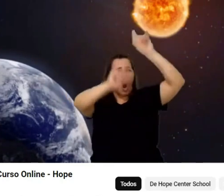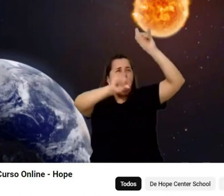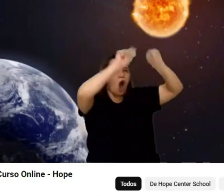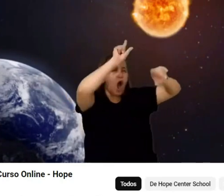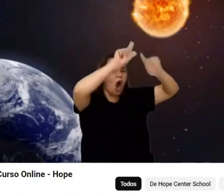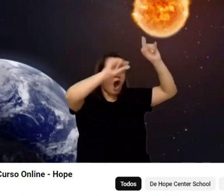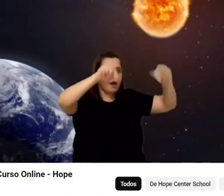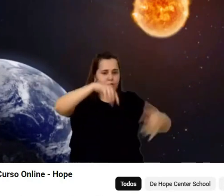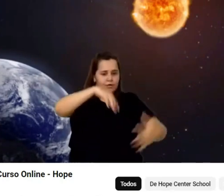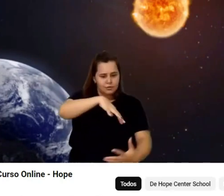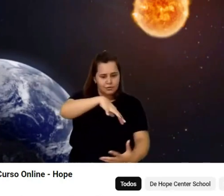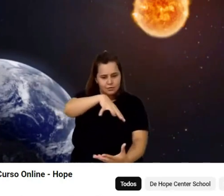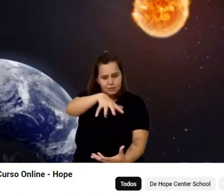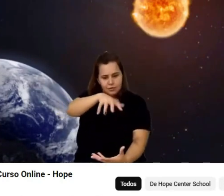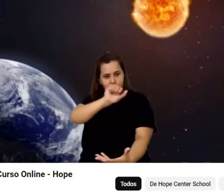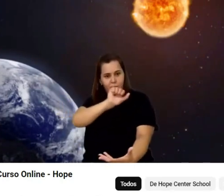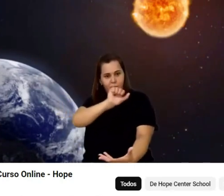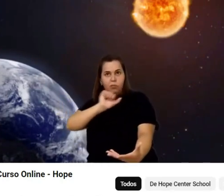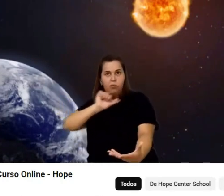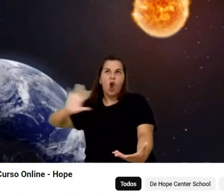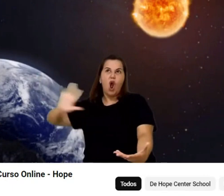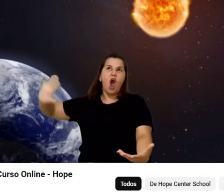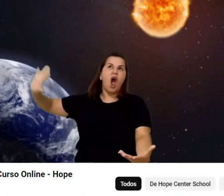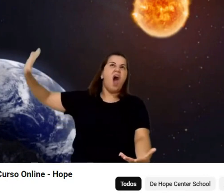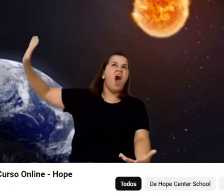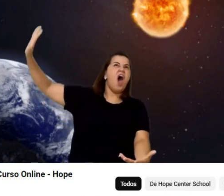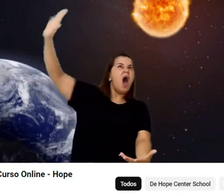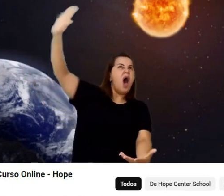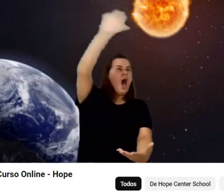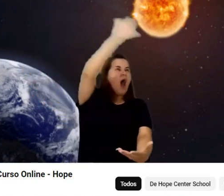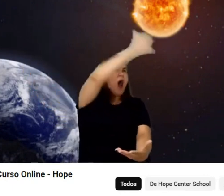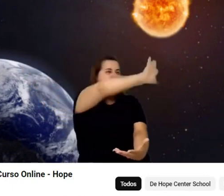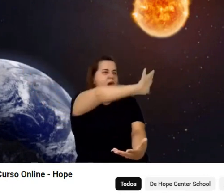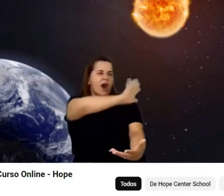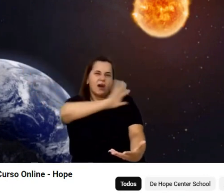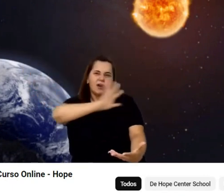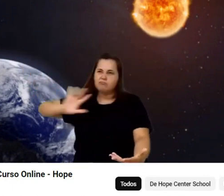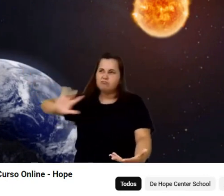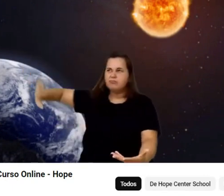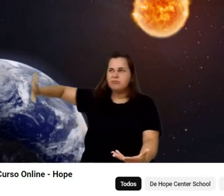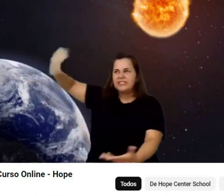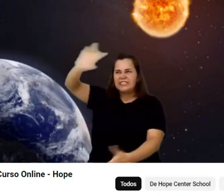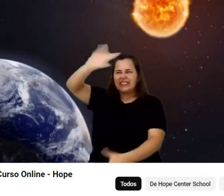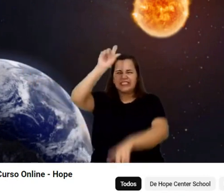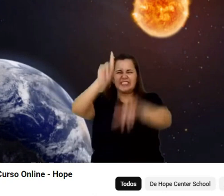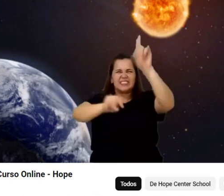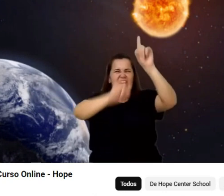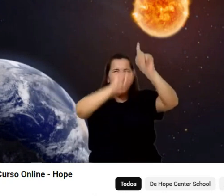no céu essas estrelas brilhantes, tudo em volta da